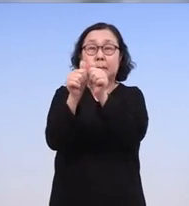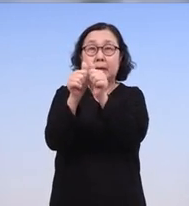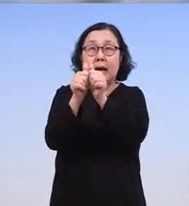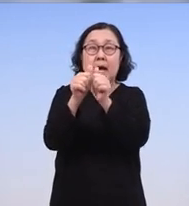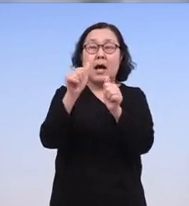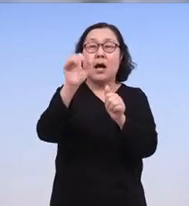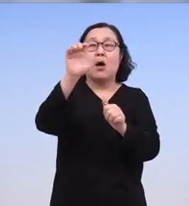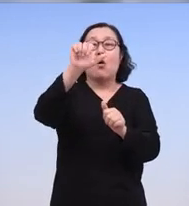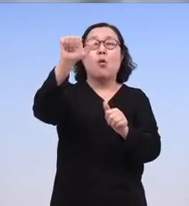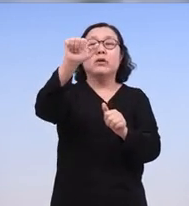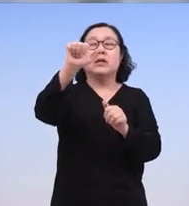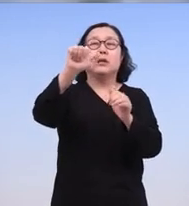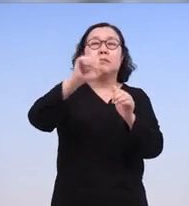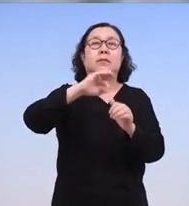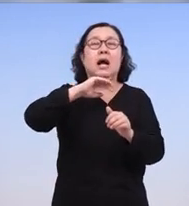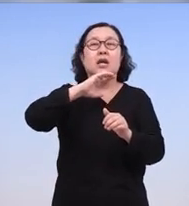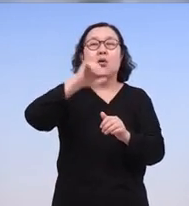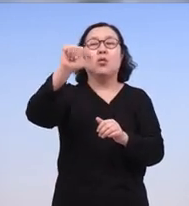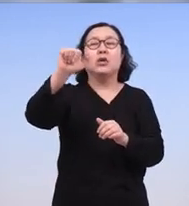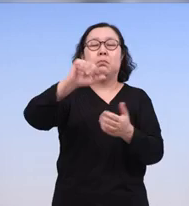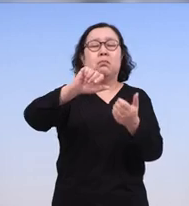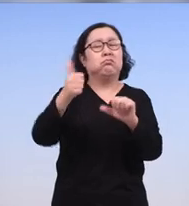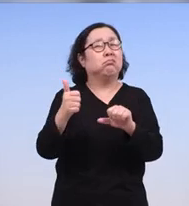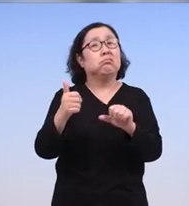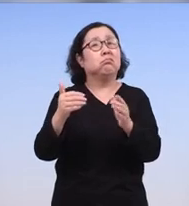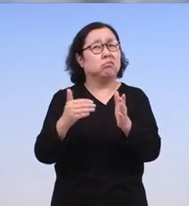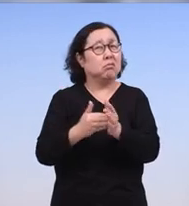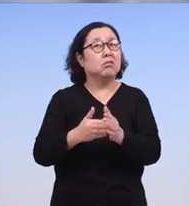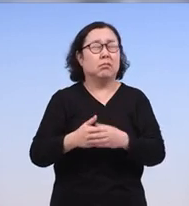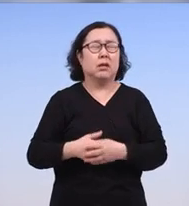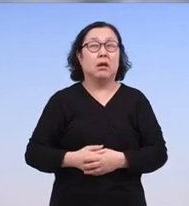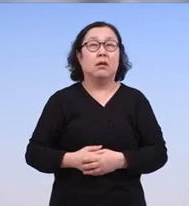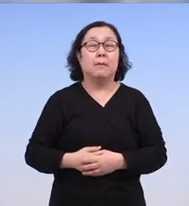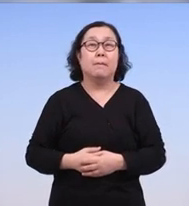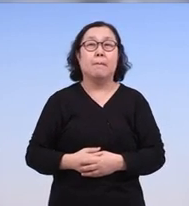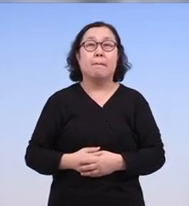살에 죽었는지 다 아시죠? 50살에 죽었습니다.